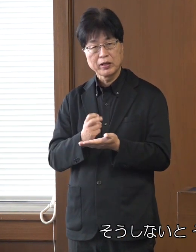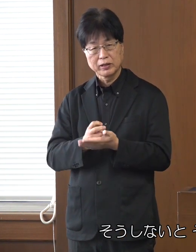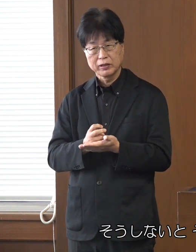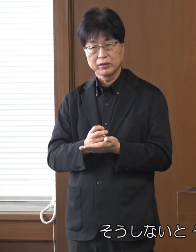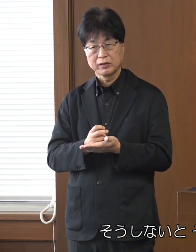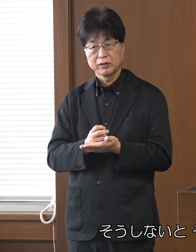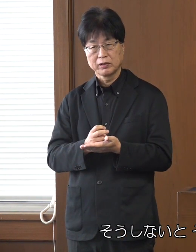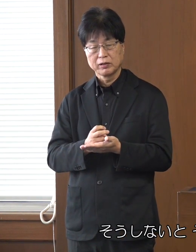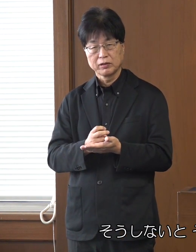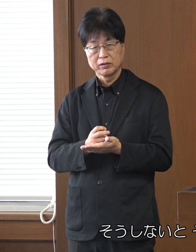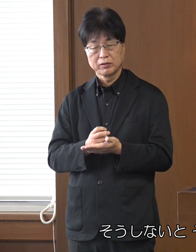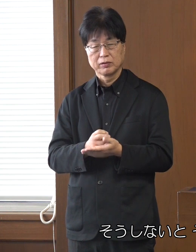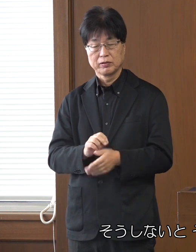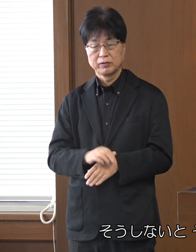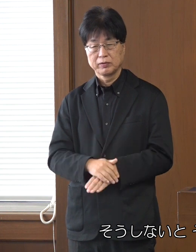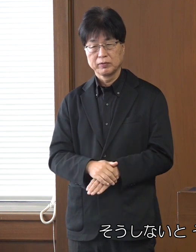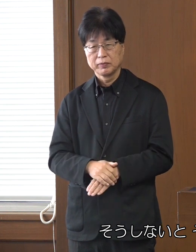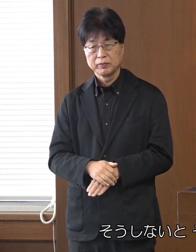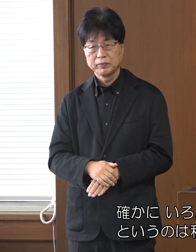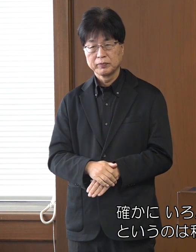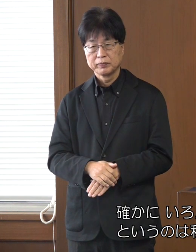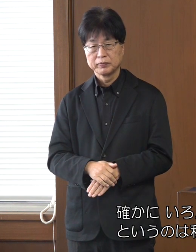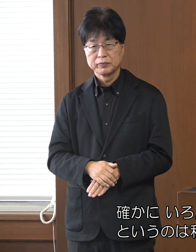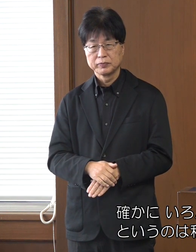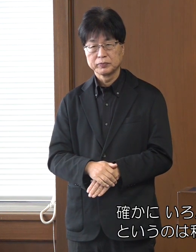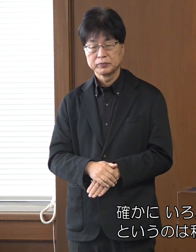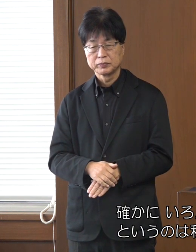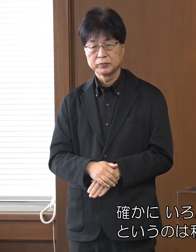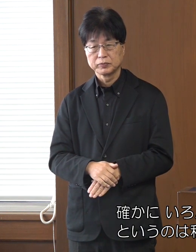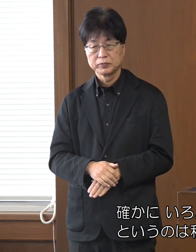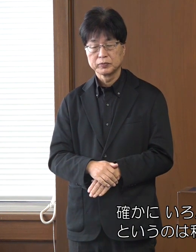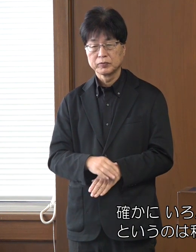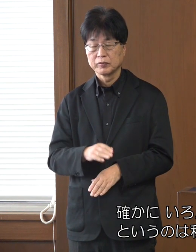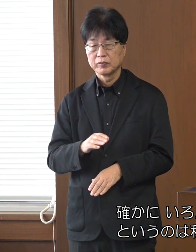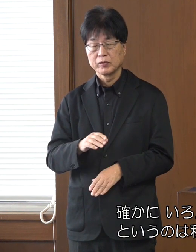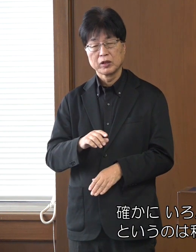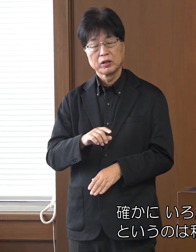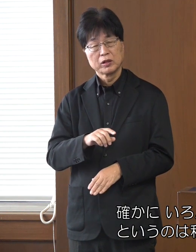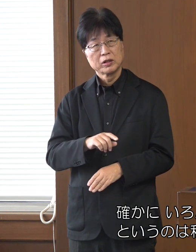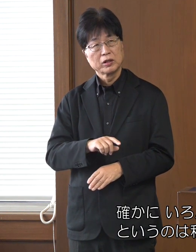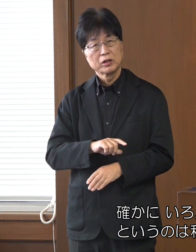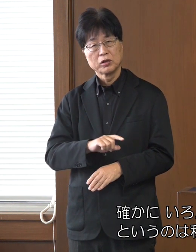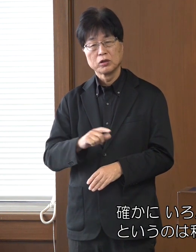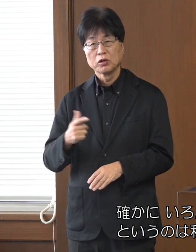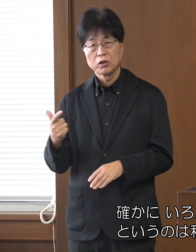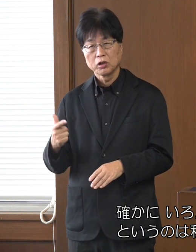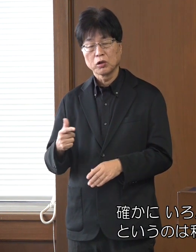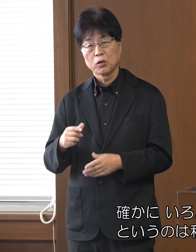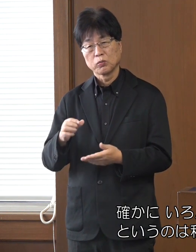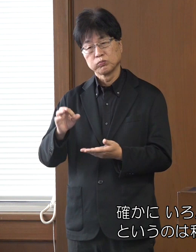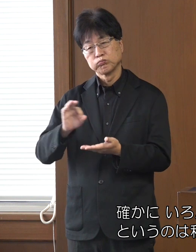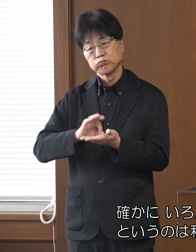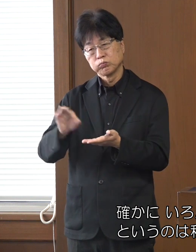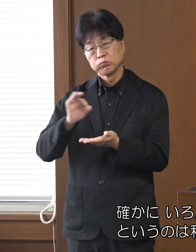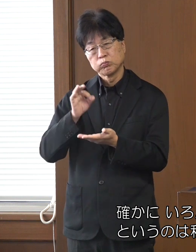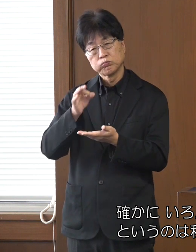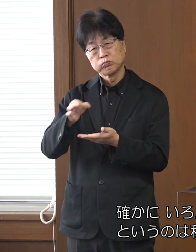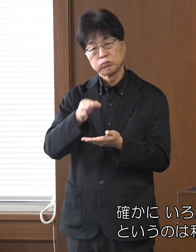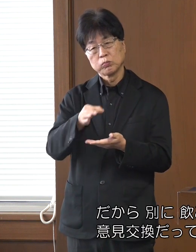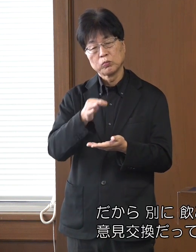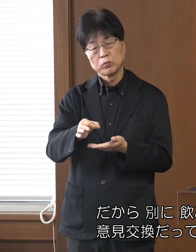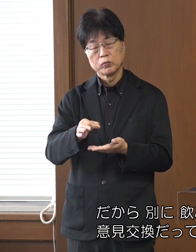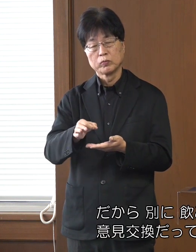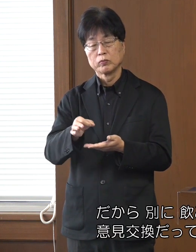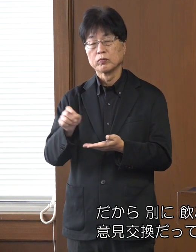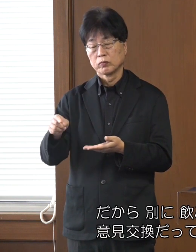ってありえないので。でしかも確かにいろんな政治的な費用がかかるっていうのは私も分かります。